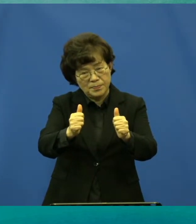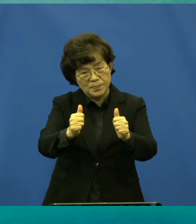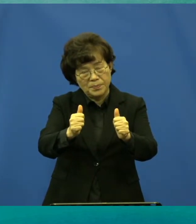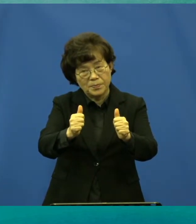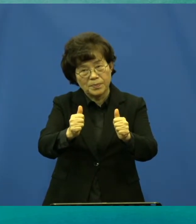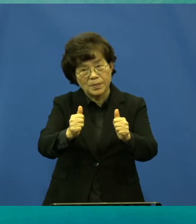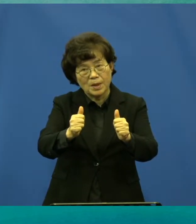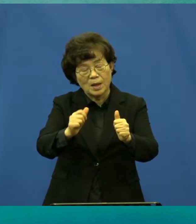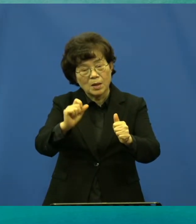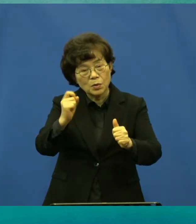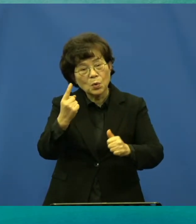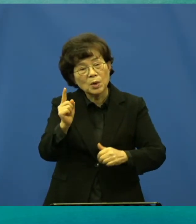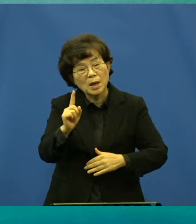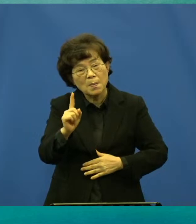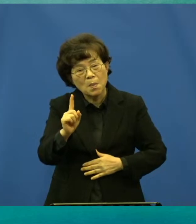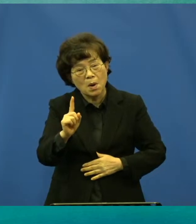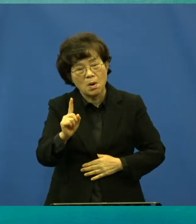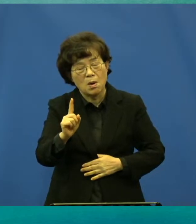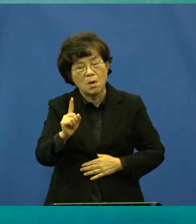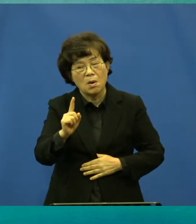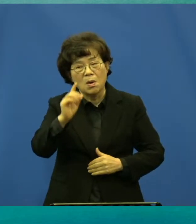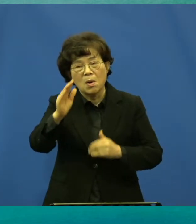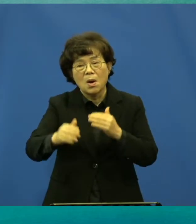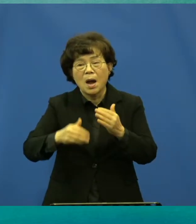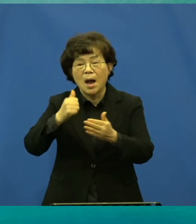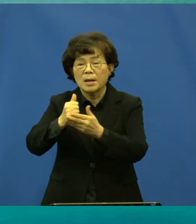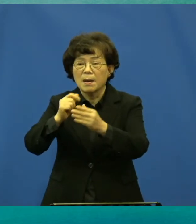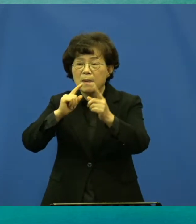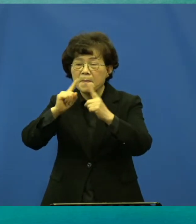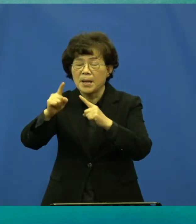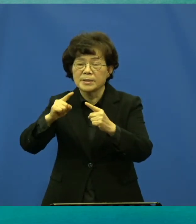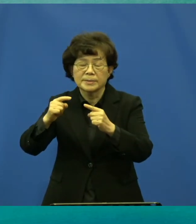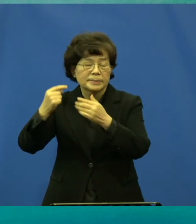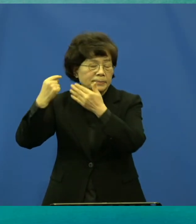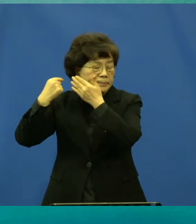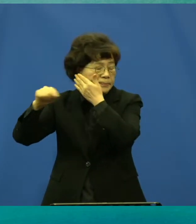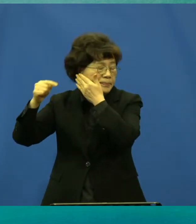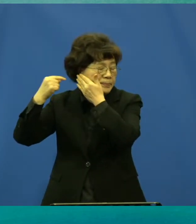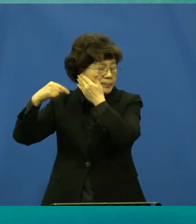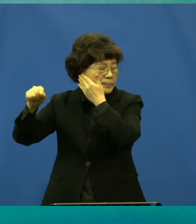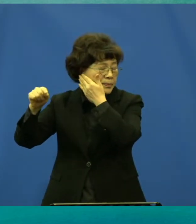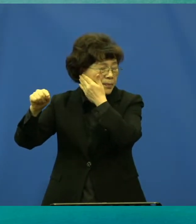그 원인이 뭐죠, 여러분? 하나님의 말씀을 듣지 않는 거죠.